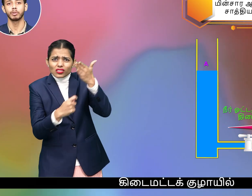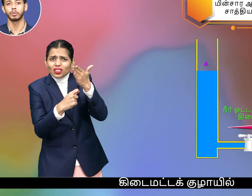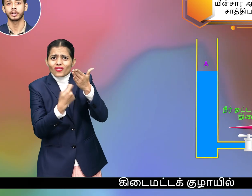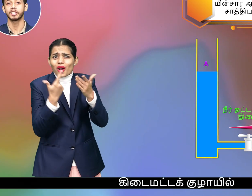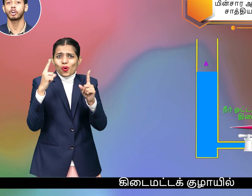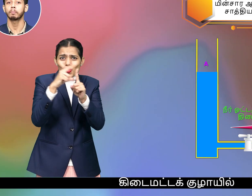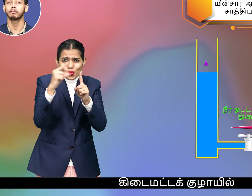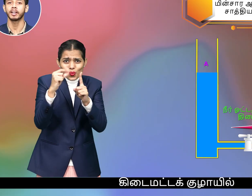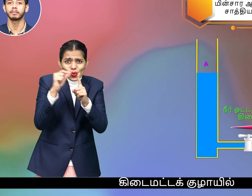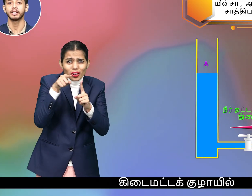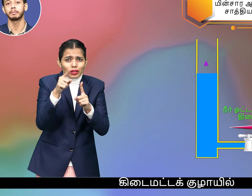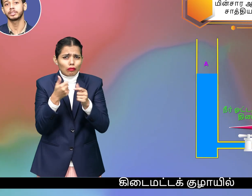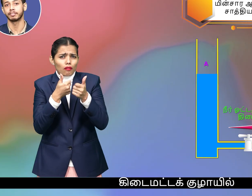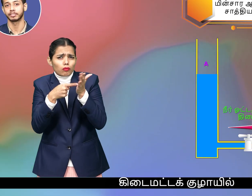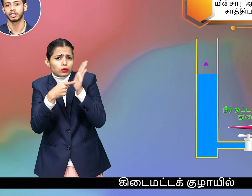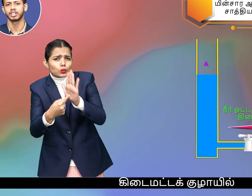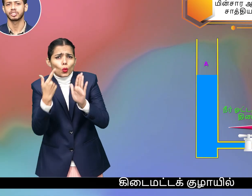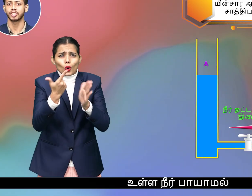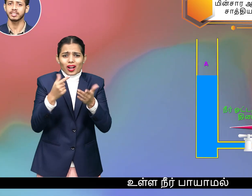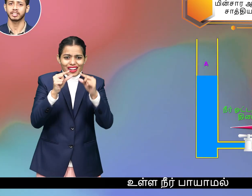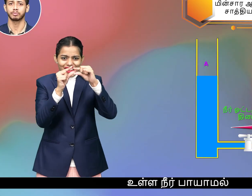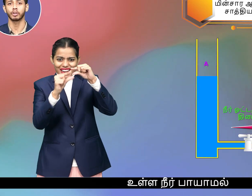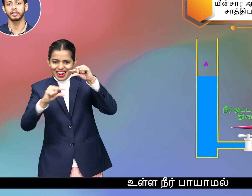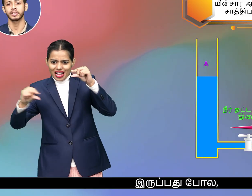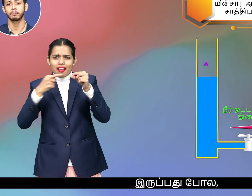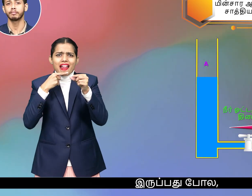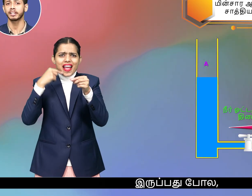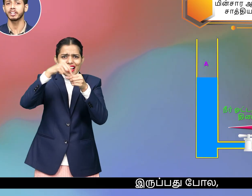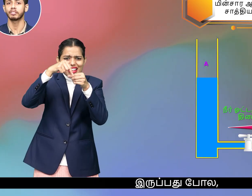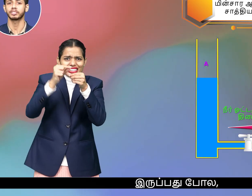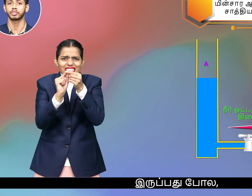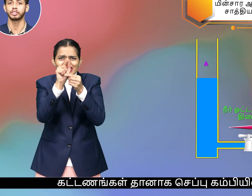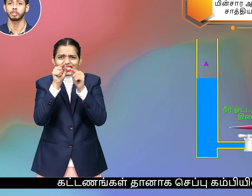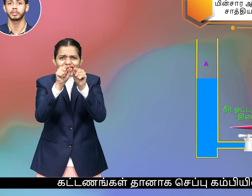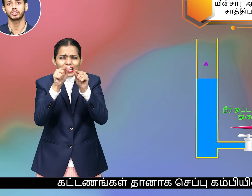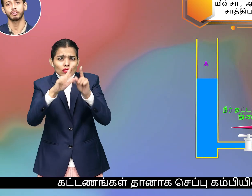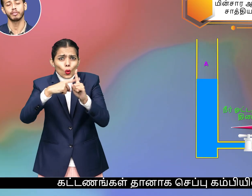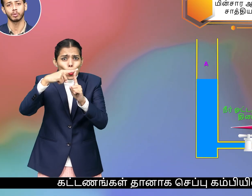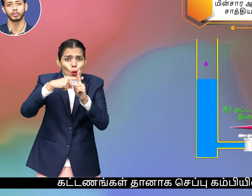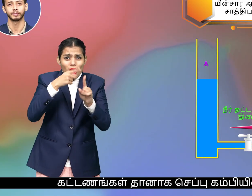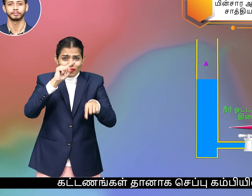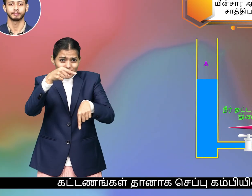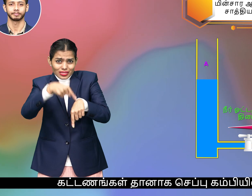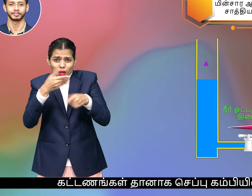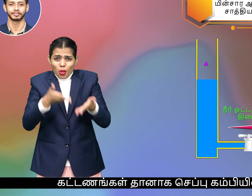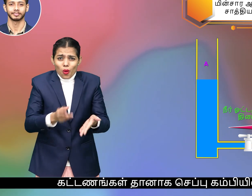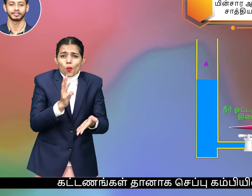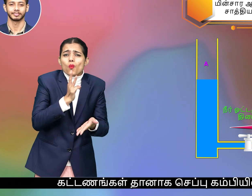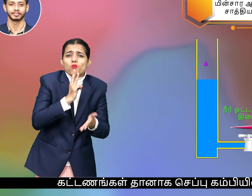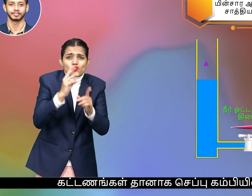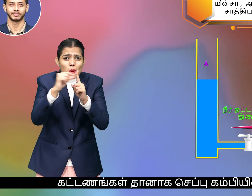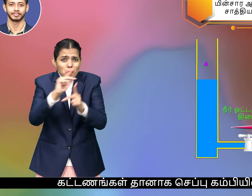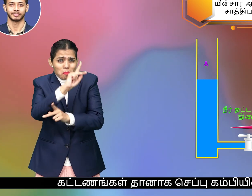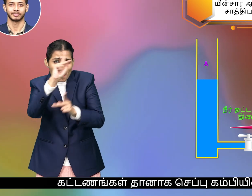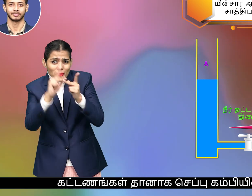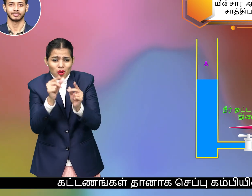முற்றிலும் கிடைமட்ட குழாயில் உள்ள நீர் பாயாமல் இருப்பது போல மின்னேற்றங்கள் தானாக செம்பு